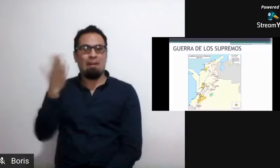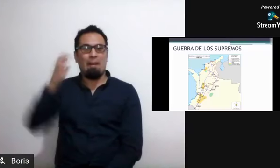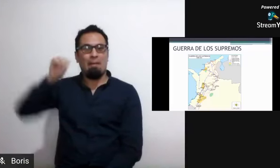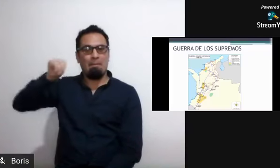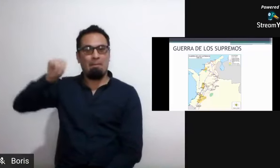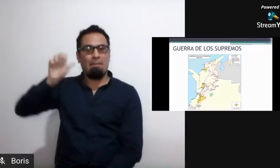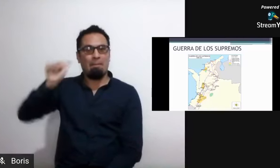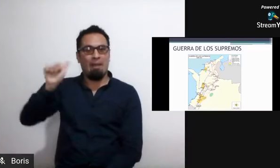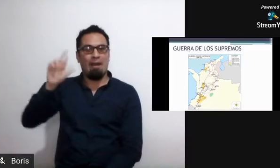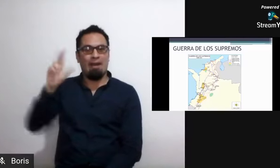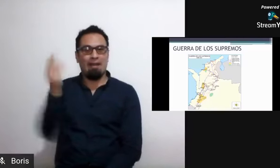José